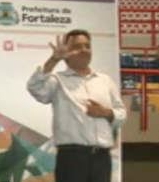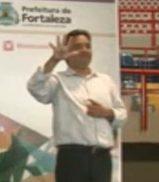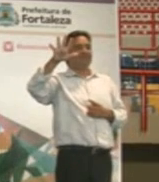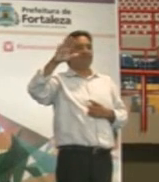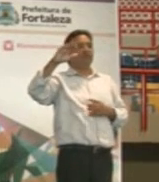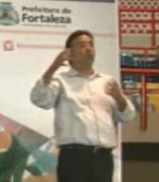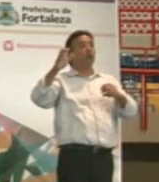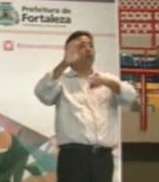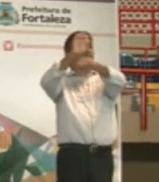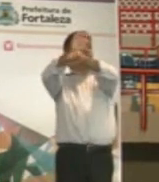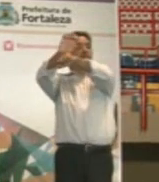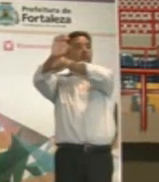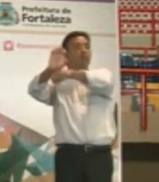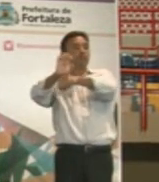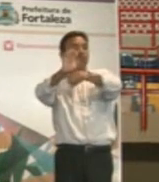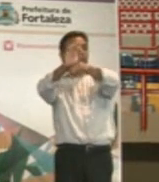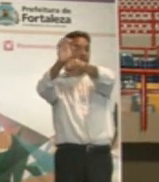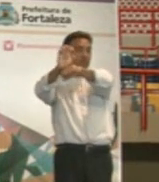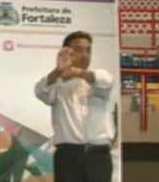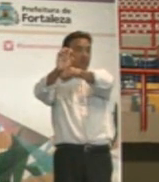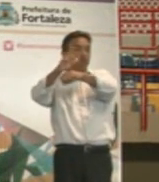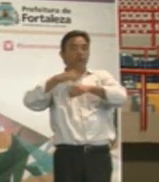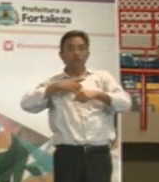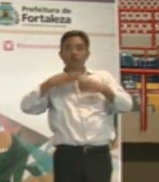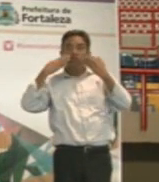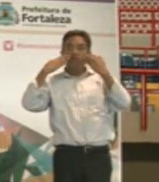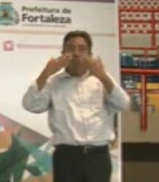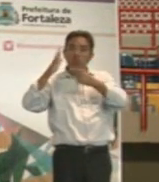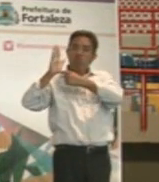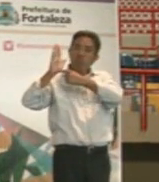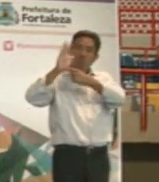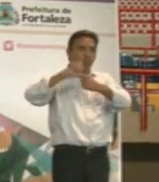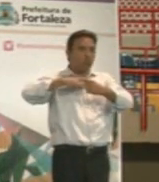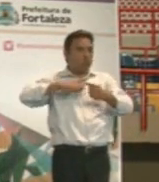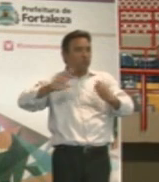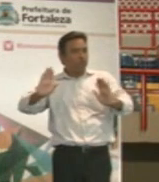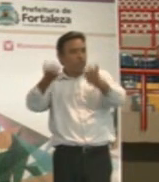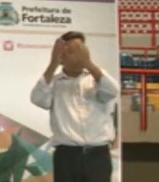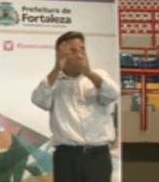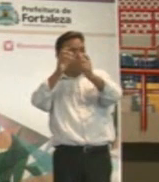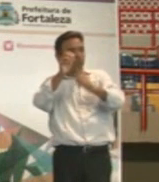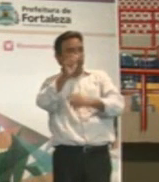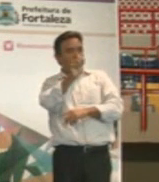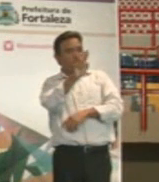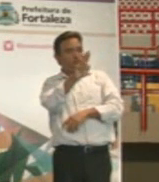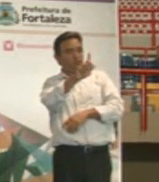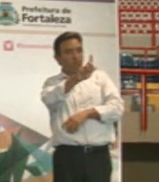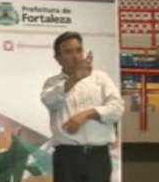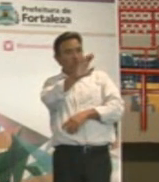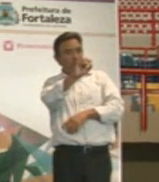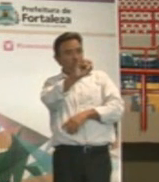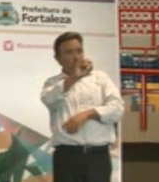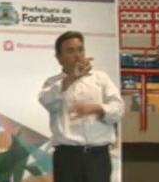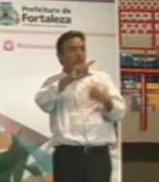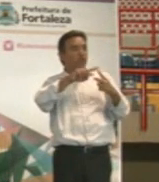são os estados que já estão provando desse incentivo agrícola? Os estados do